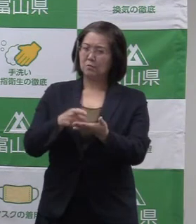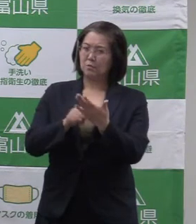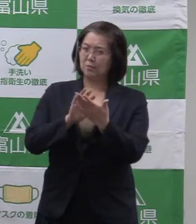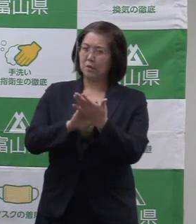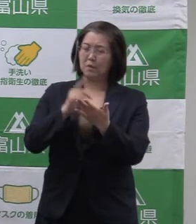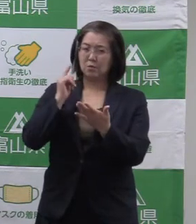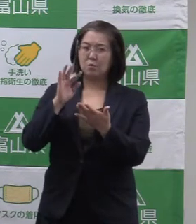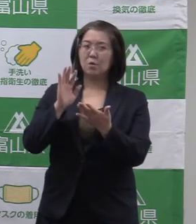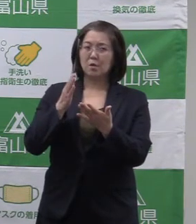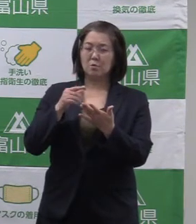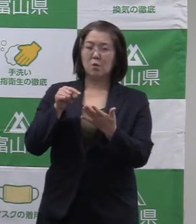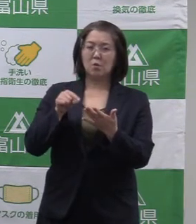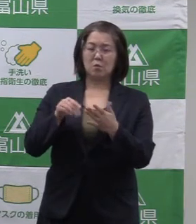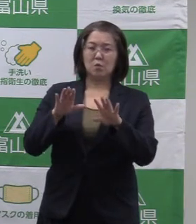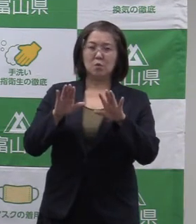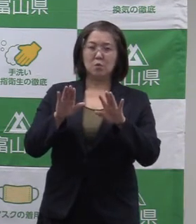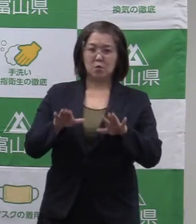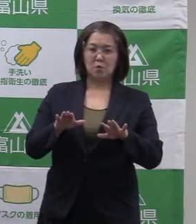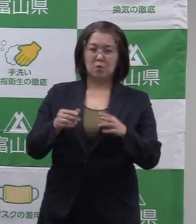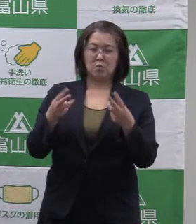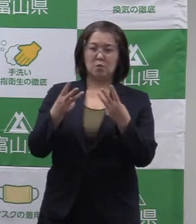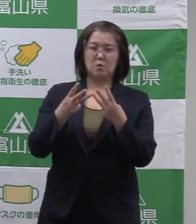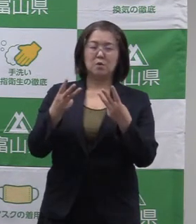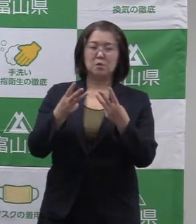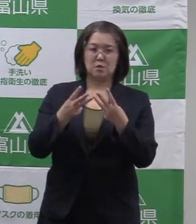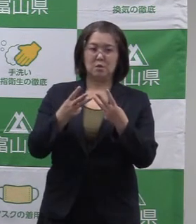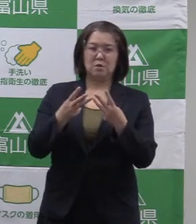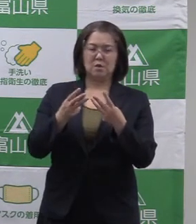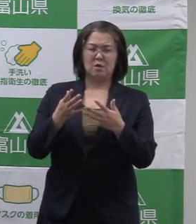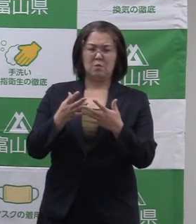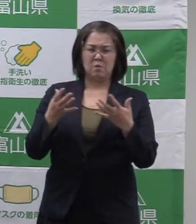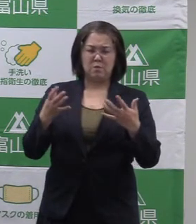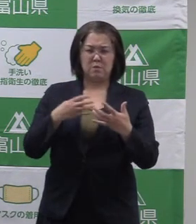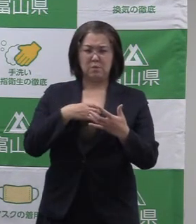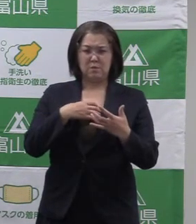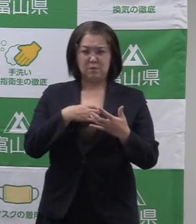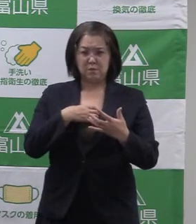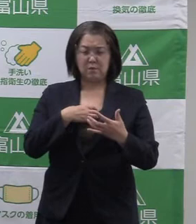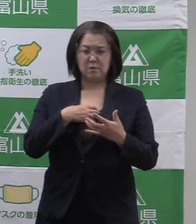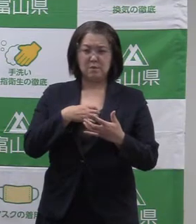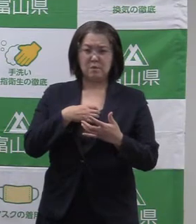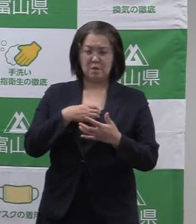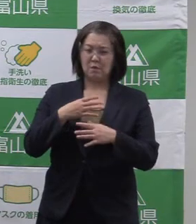思うんですけれども、その今日の数字大きくなりそうだというのは知事はいつ